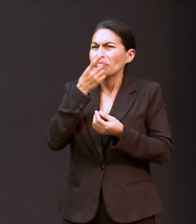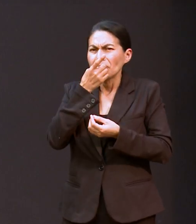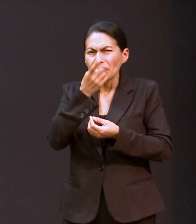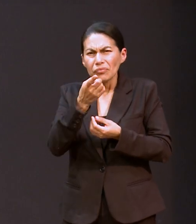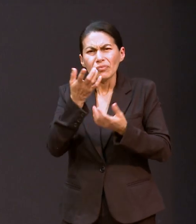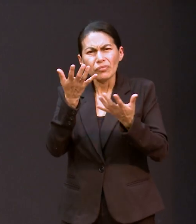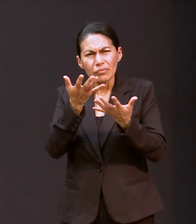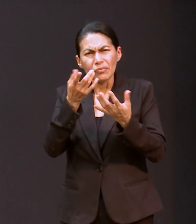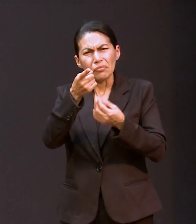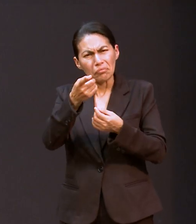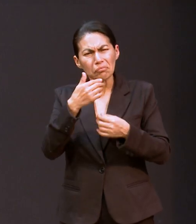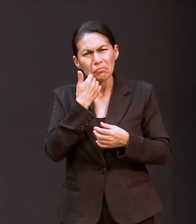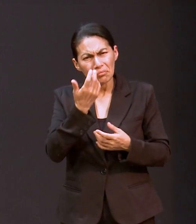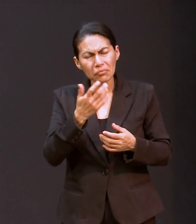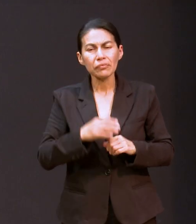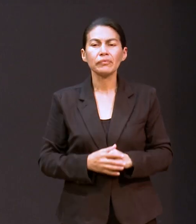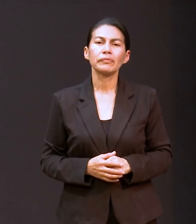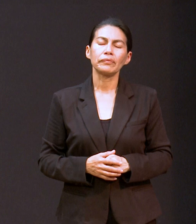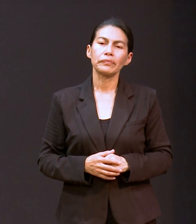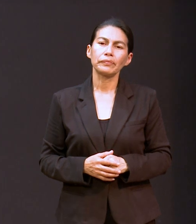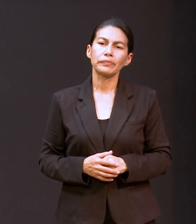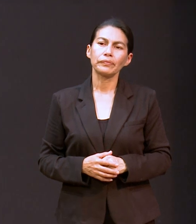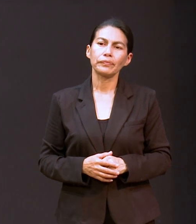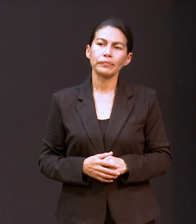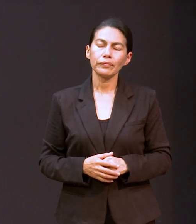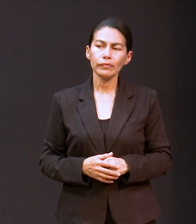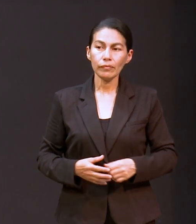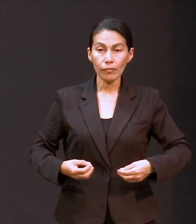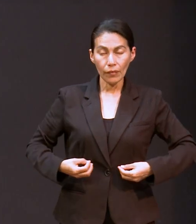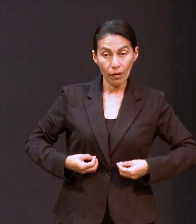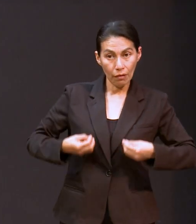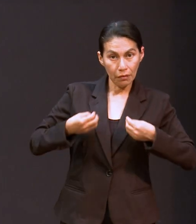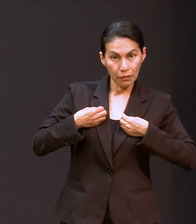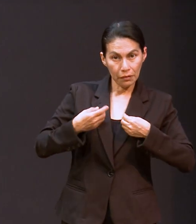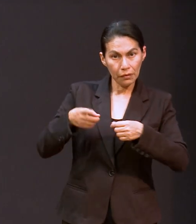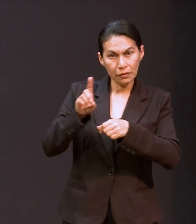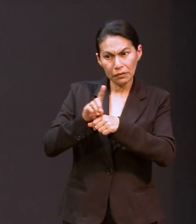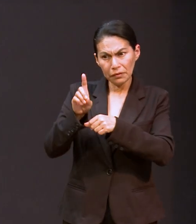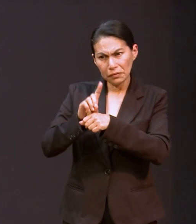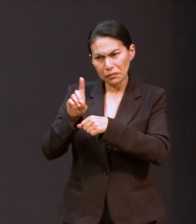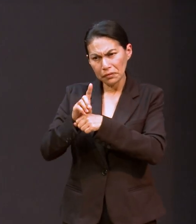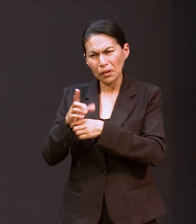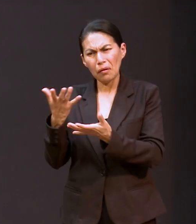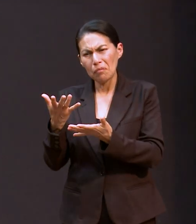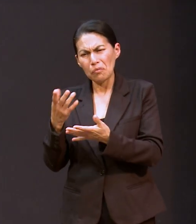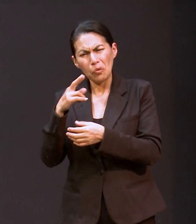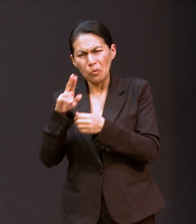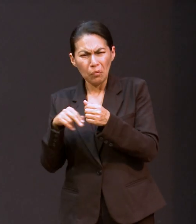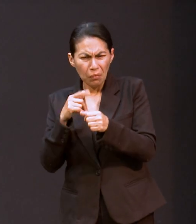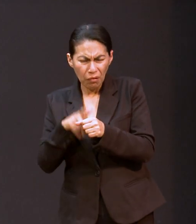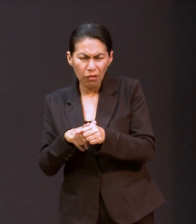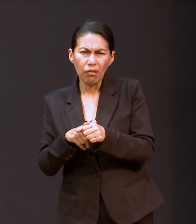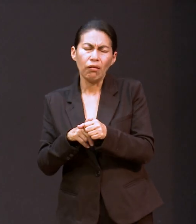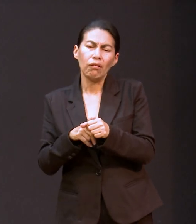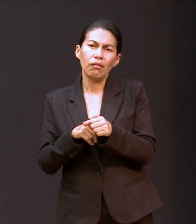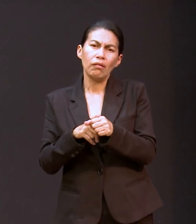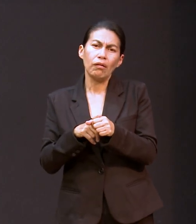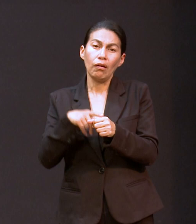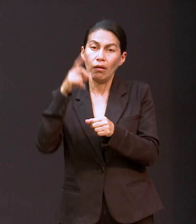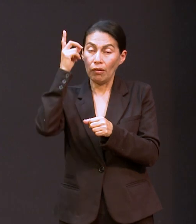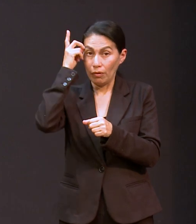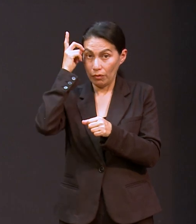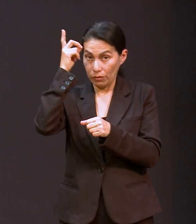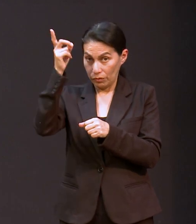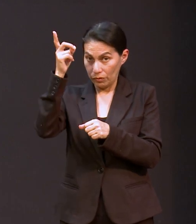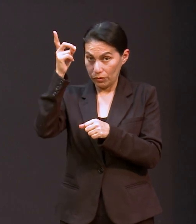cuánto te ama y cuánto desea de ti en el lapso de la vida cotidiana de un día común y